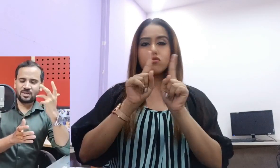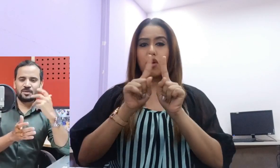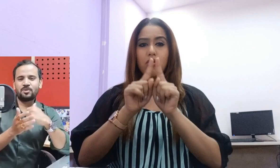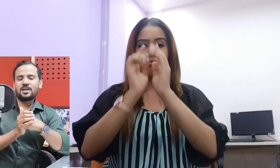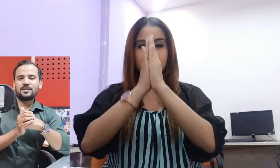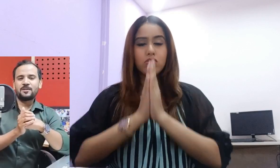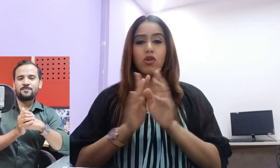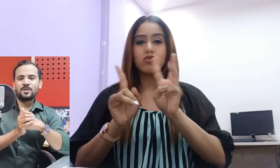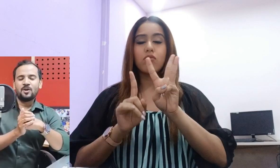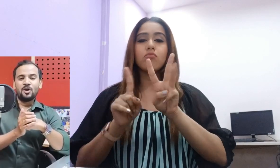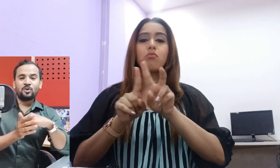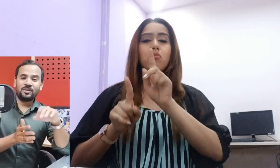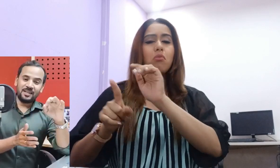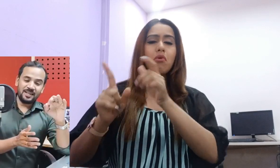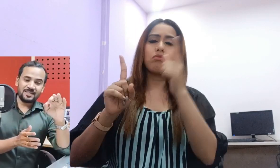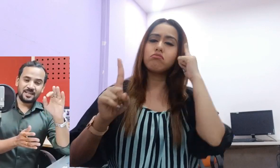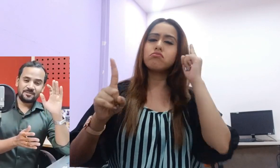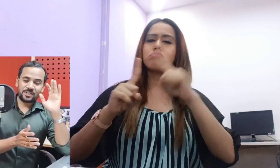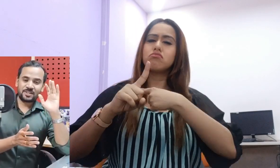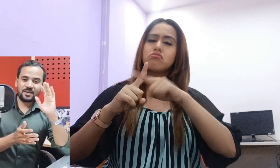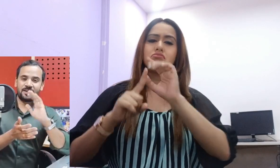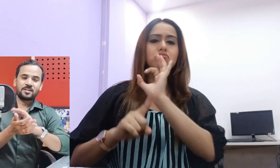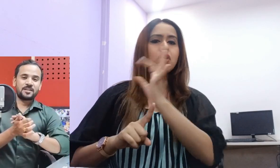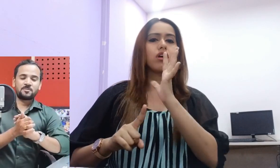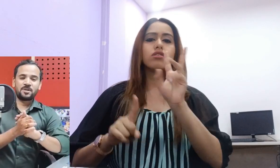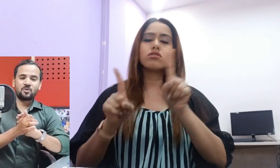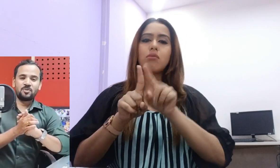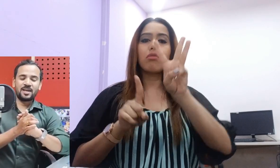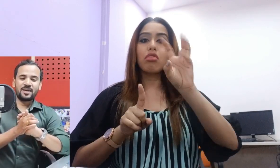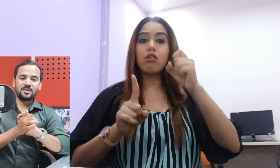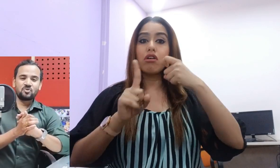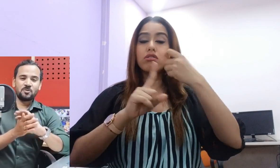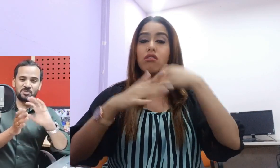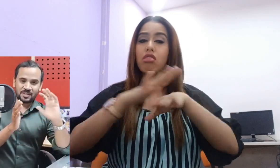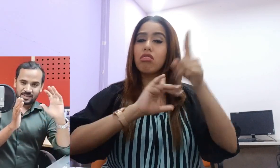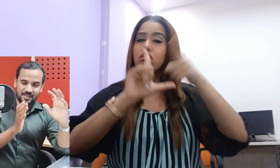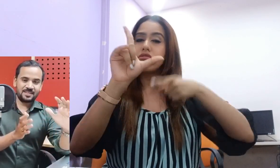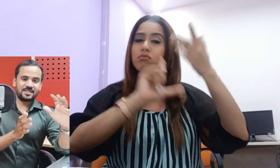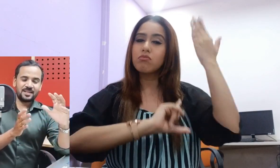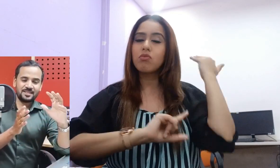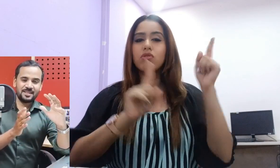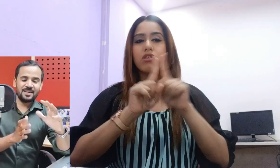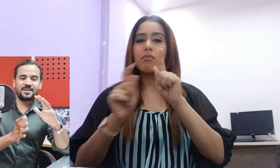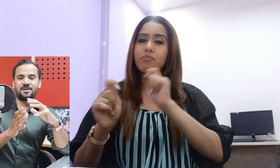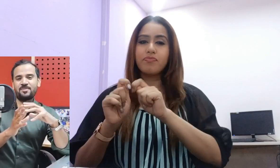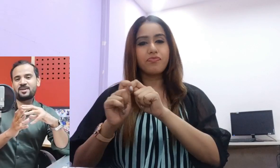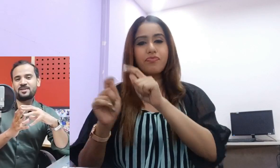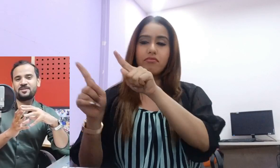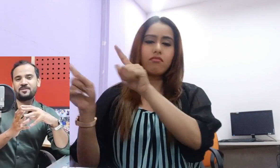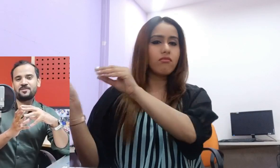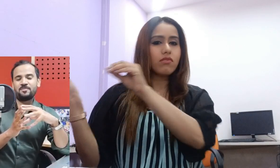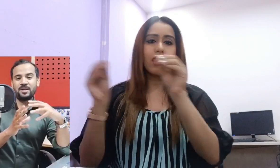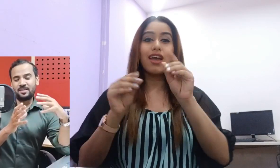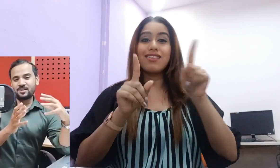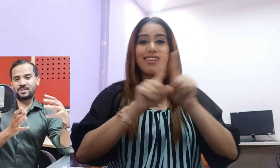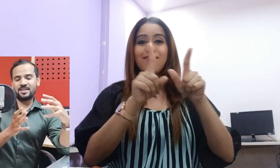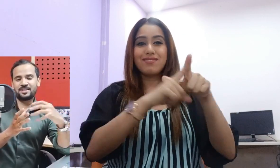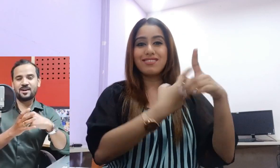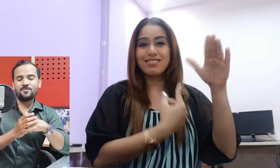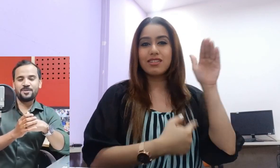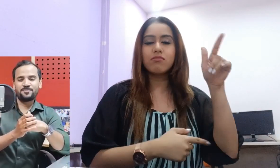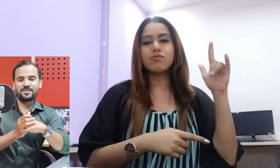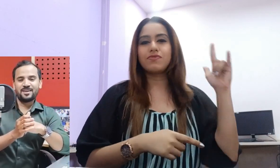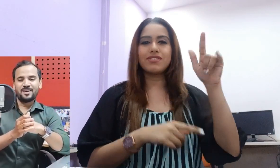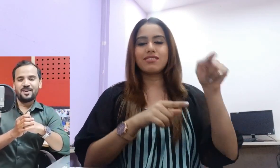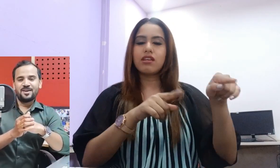इन्होंने कहा चलो ठीक है, बुला लेते हैं। तो दिल्ली से एक विशेषज्ञ एक्सपर्ट को बुलाया गया जो कि पिछले 30 साल से यही काम कर रहे थे, बड़े दक्ष थे